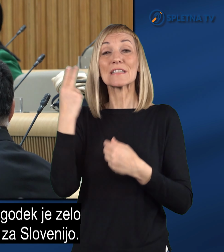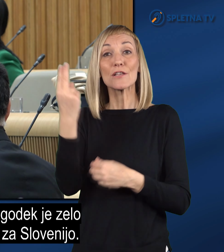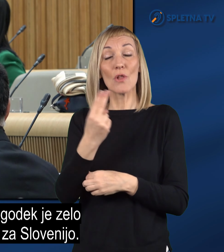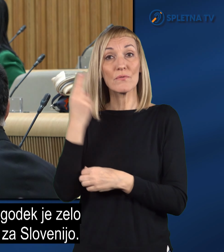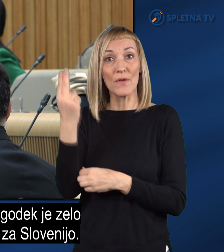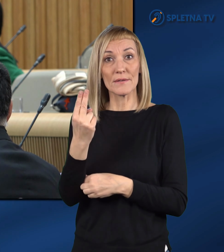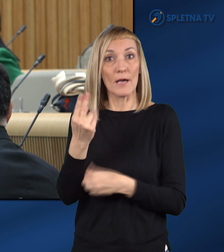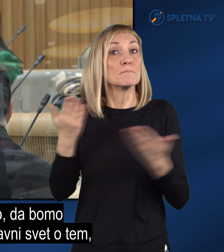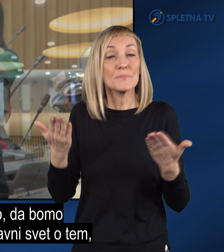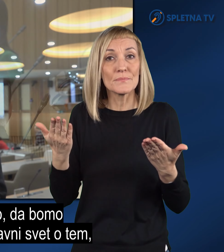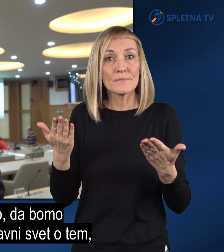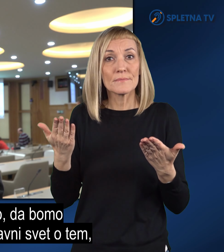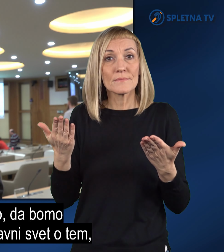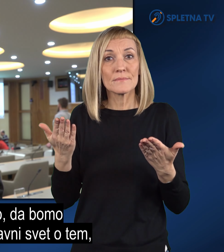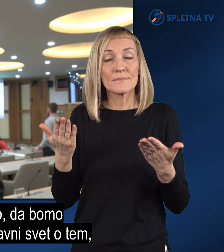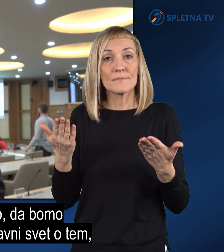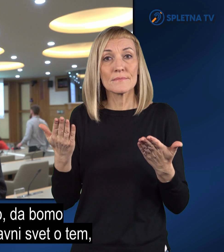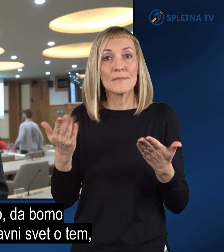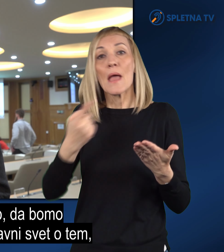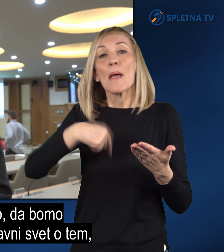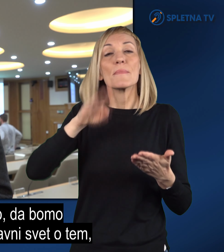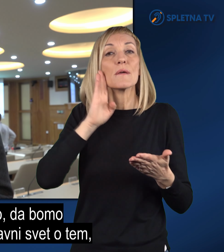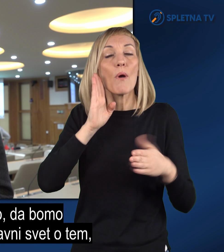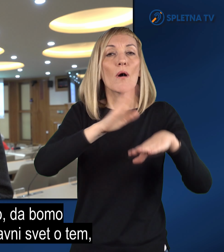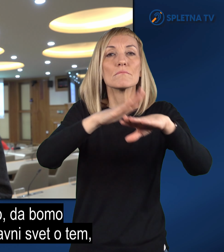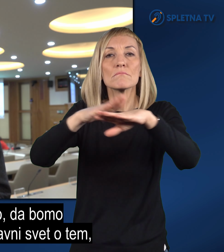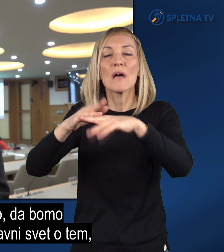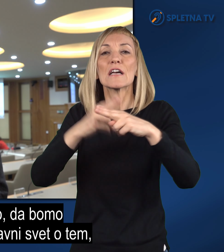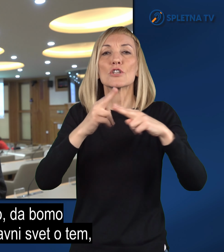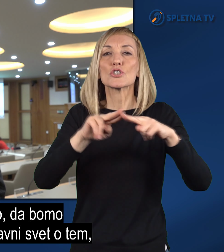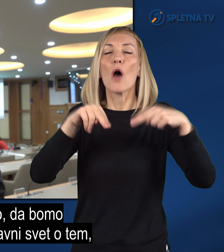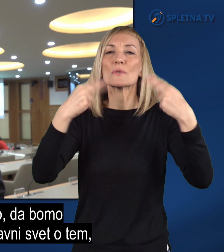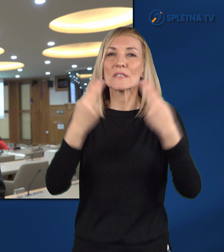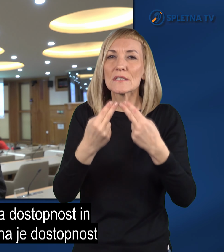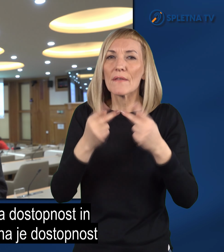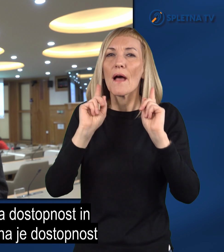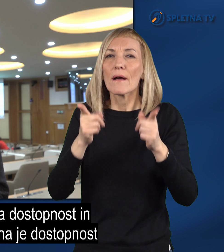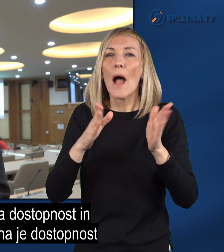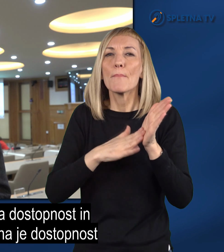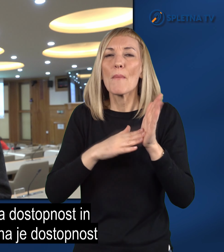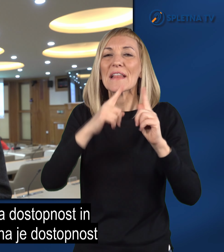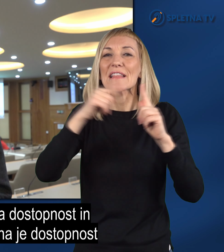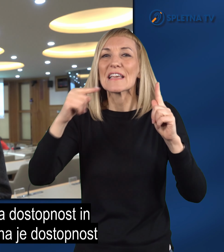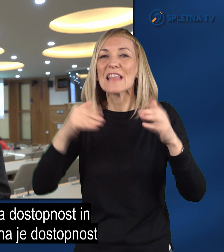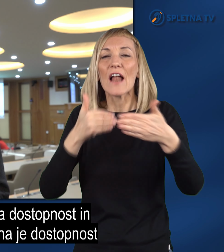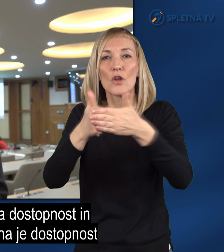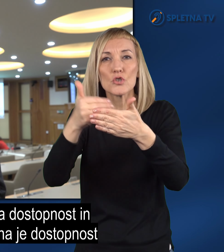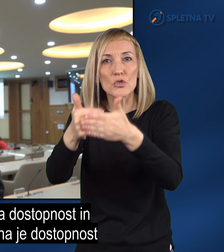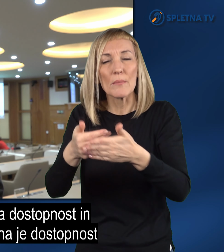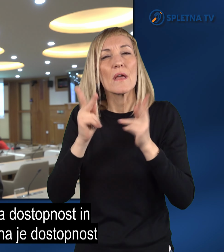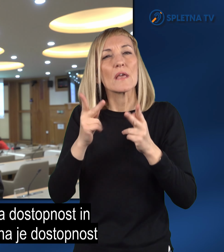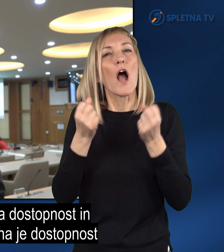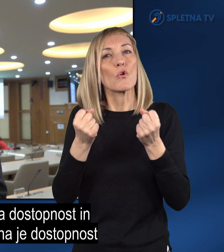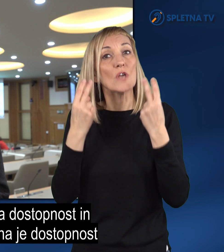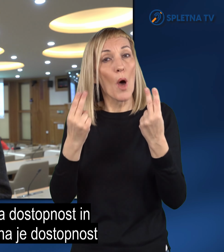pomemben za Slovenijo, namreč gre za to, da bomo osveščali Državni svet o tem, kaj je digitalna dostopnost in